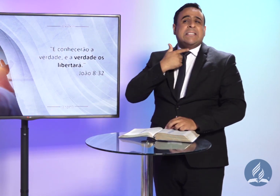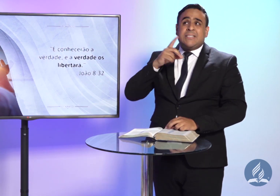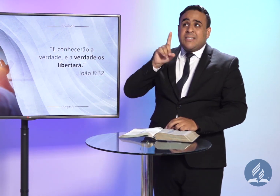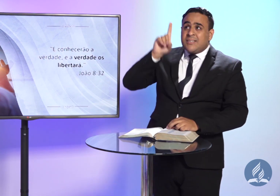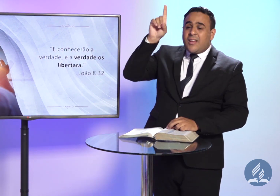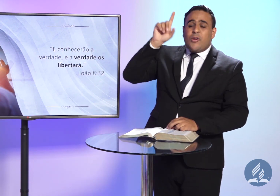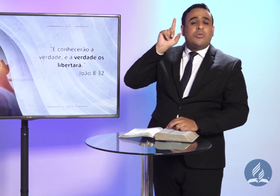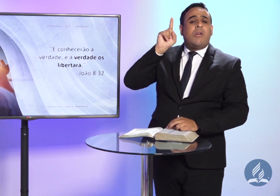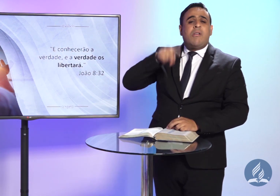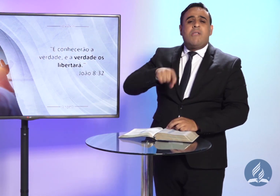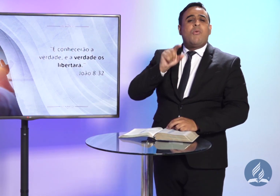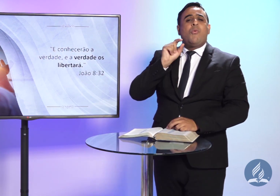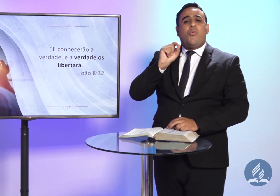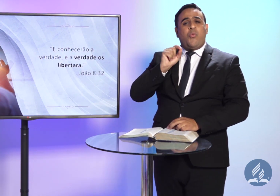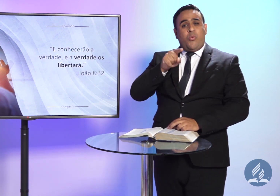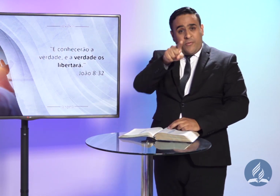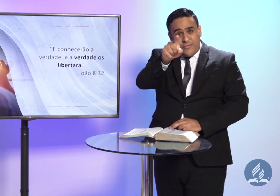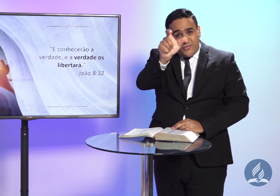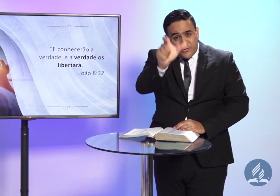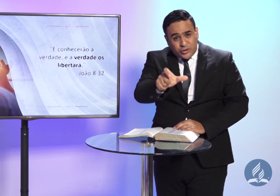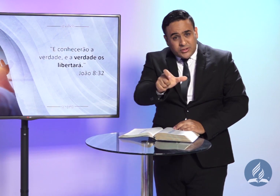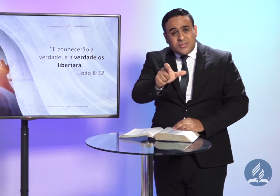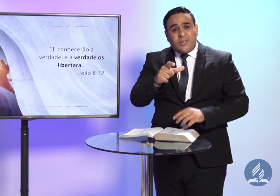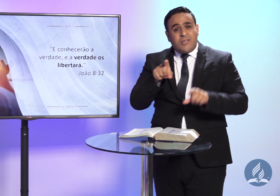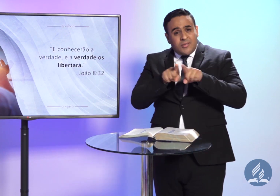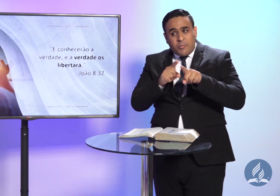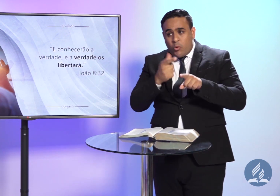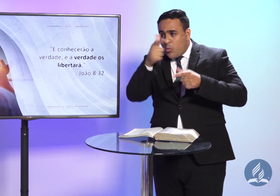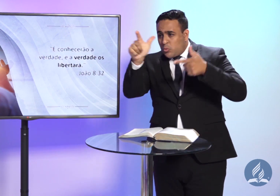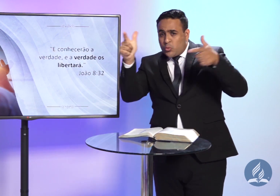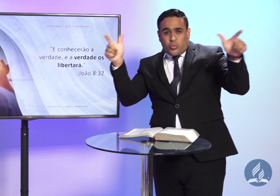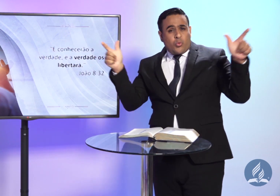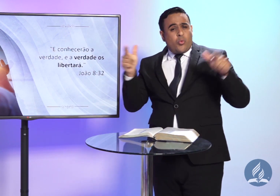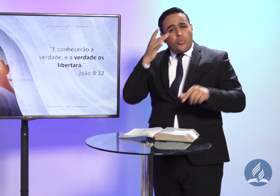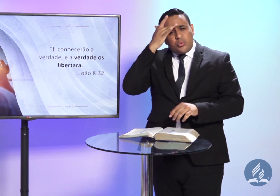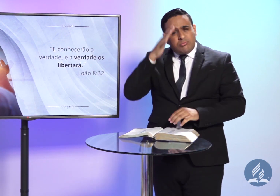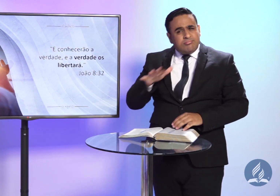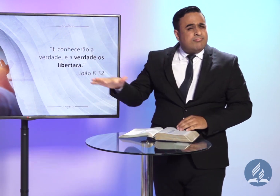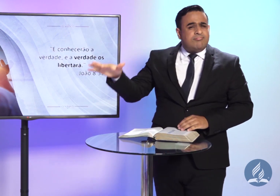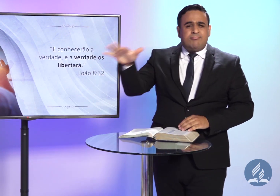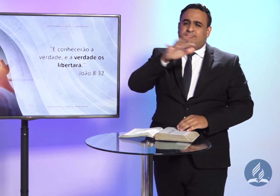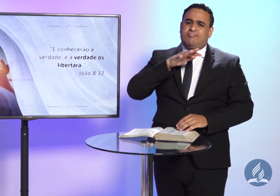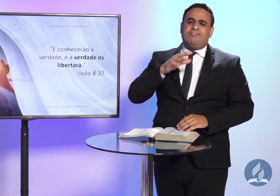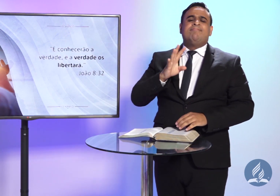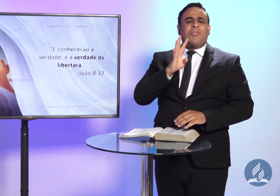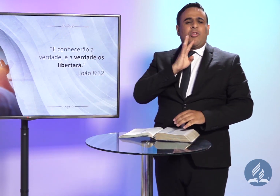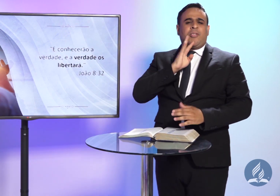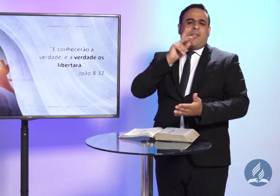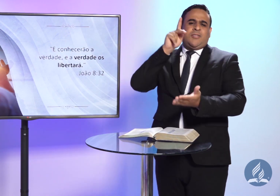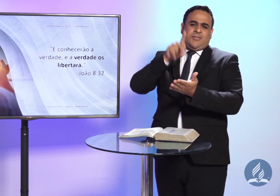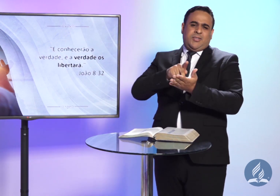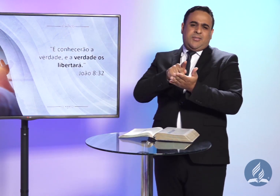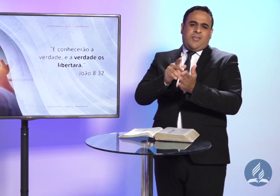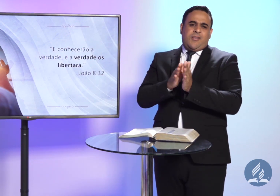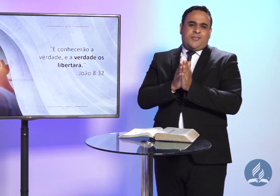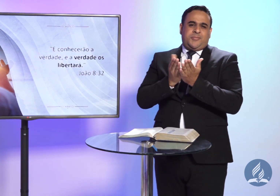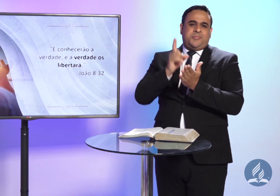verdade, você vai ter a libertação do pecado, você vai ter libertação dos enganos de Satanás. Muitas